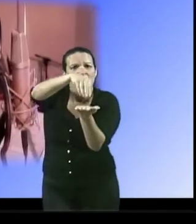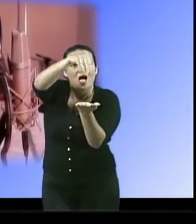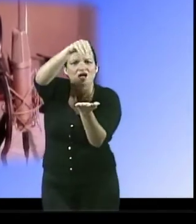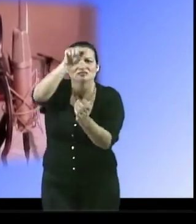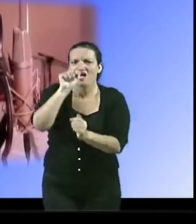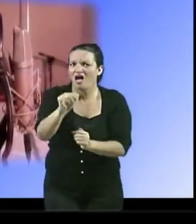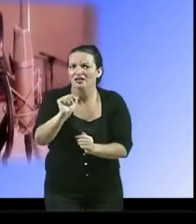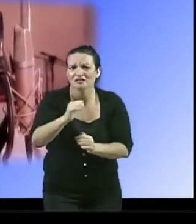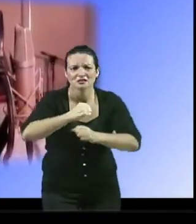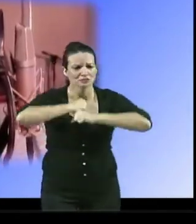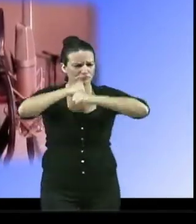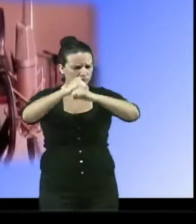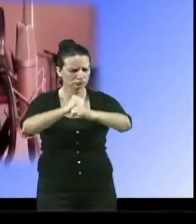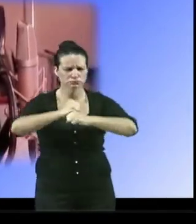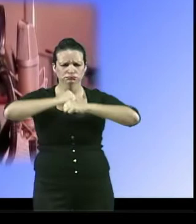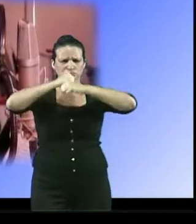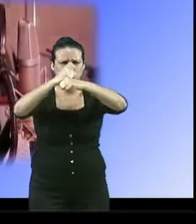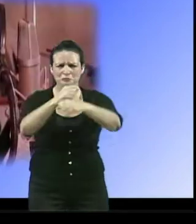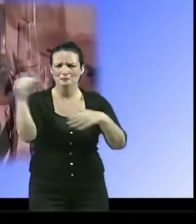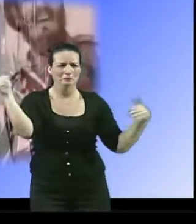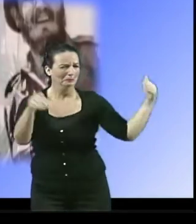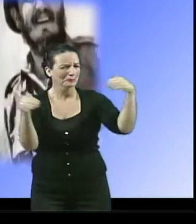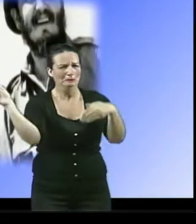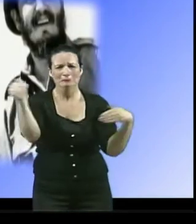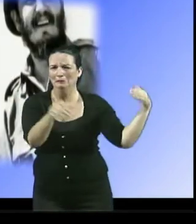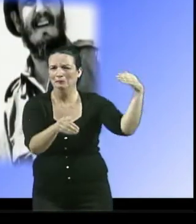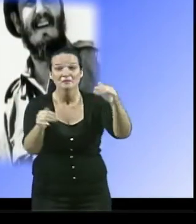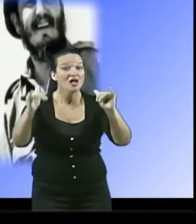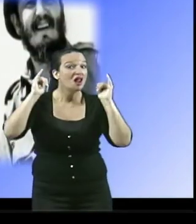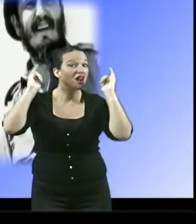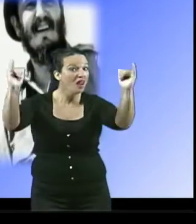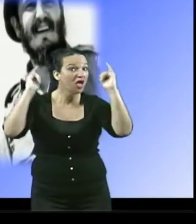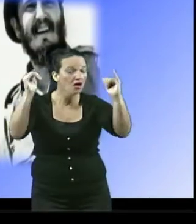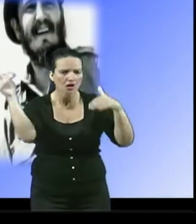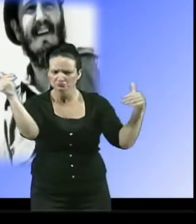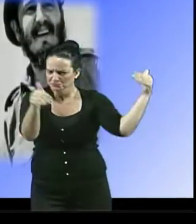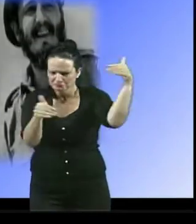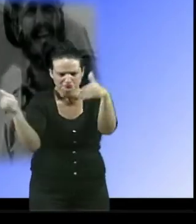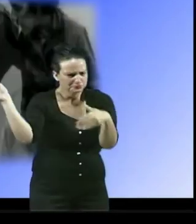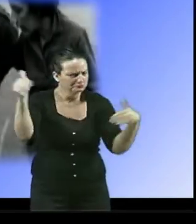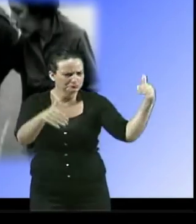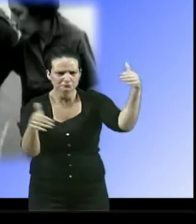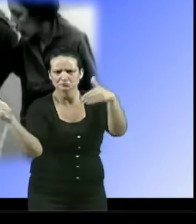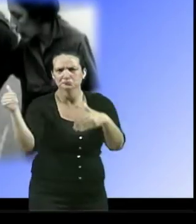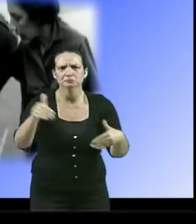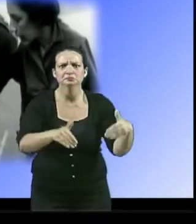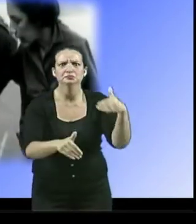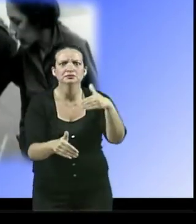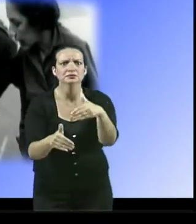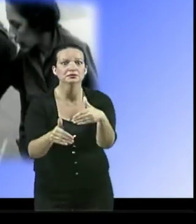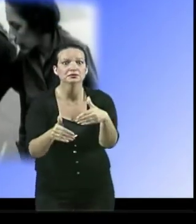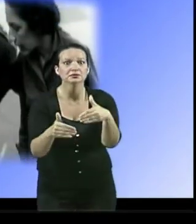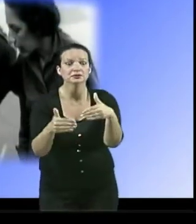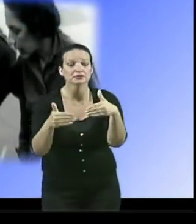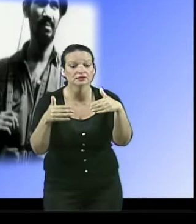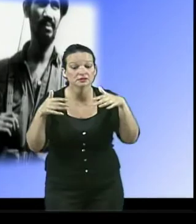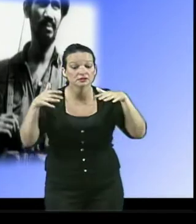Ya no caben más corceles llegando de otro confín.